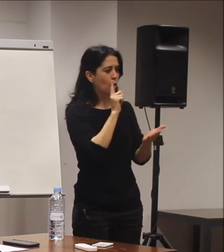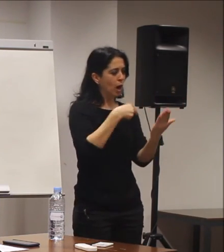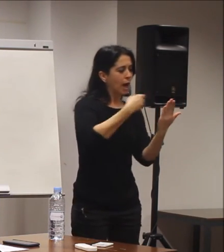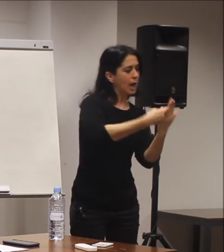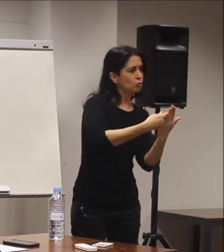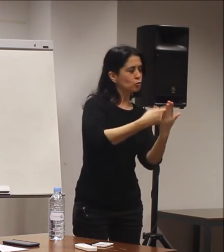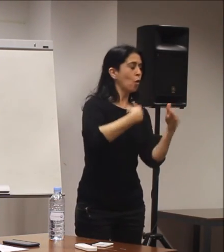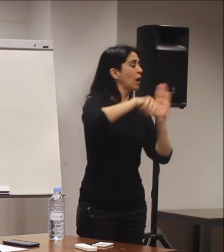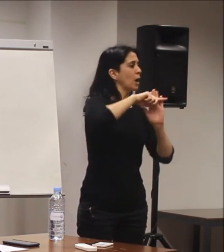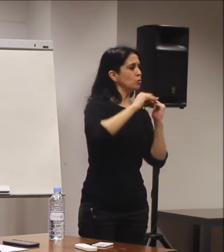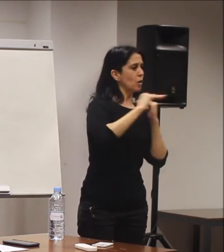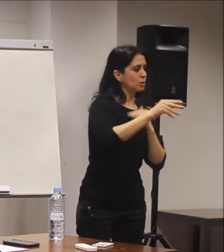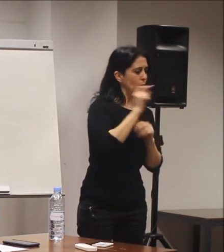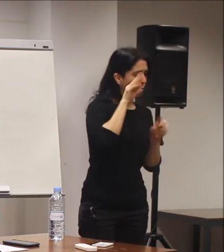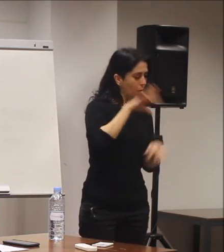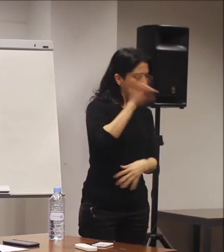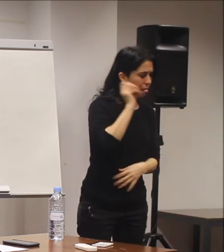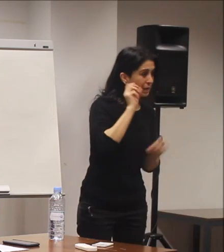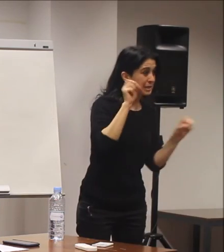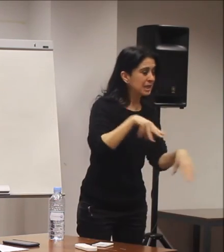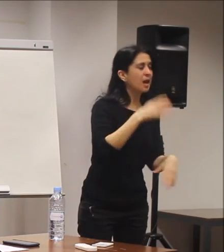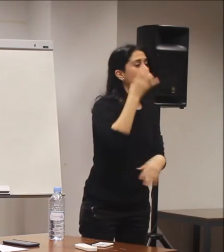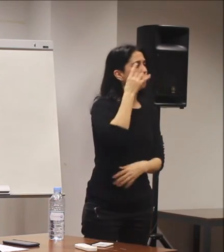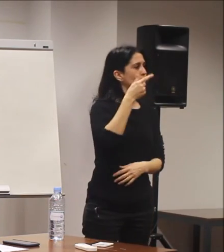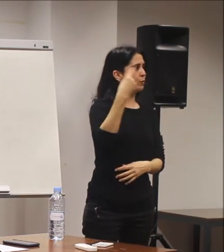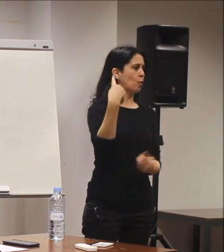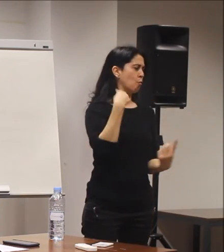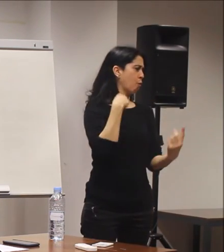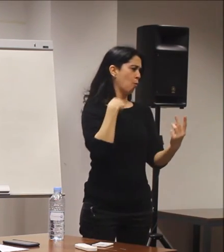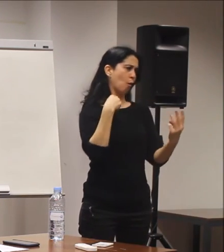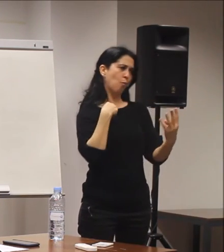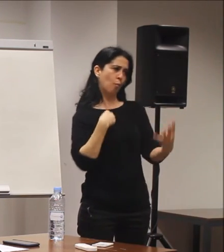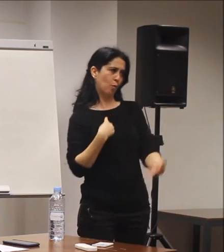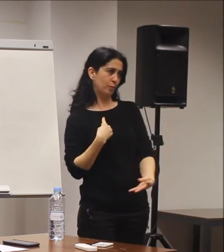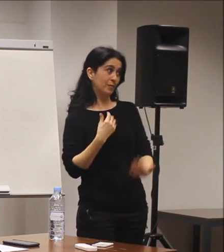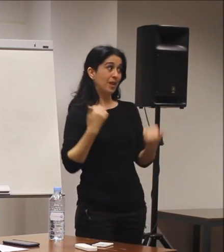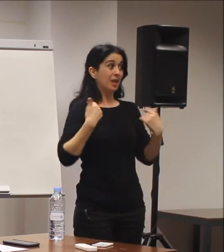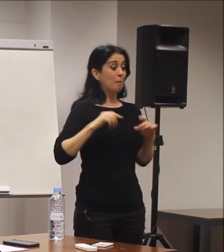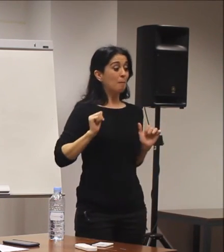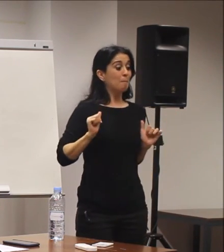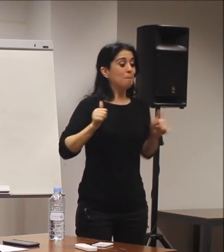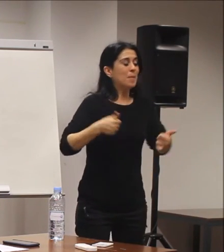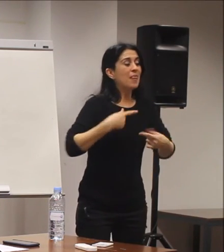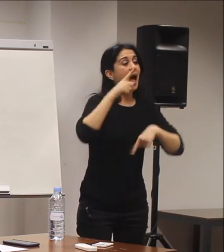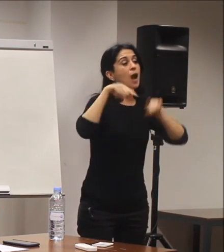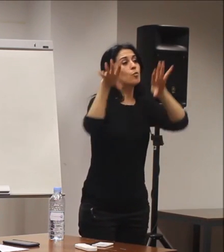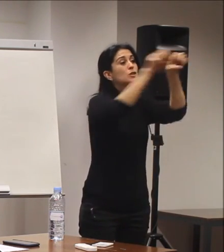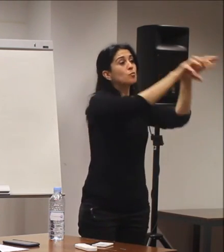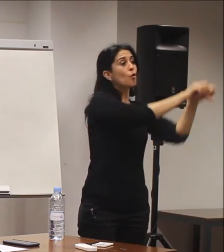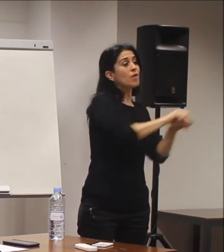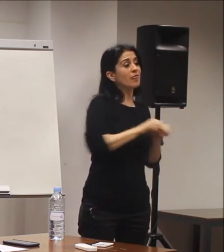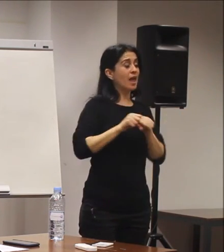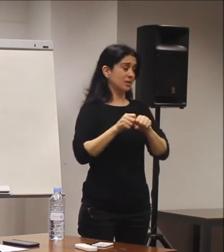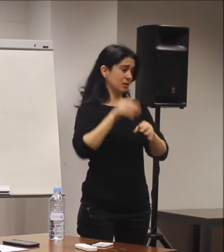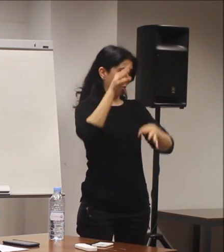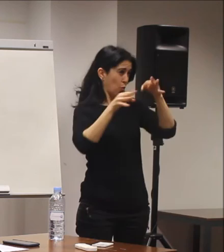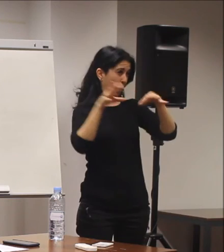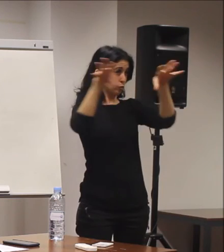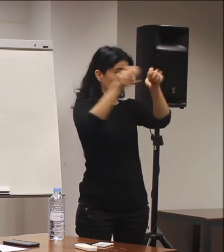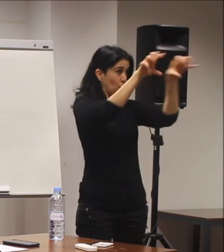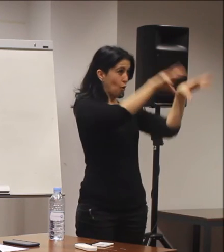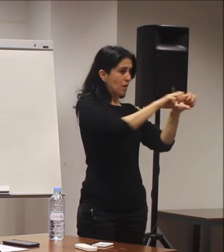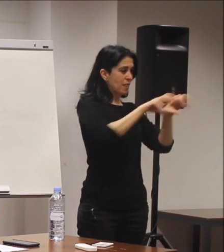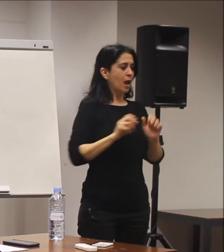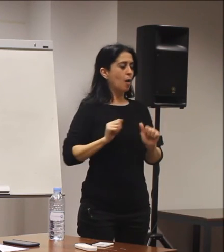cláusula suelo bajan muchísimo. Empieza a haber ya jurisprudencia de algunas audiencias provinciales en las que se empieza a